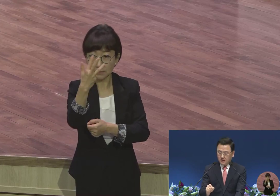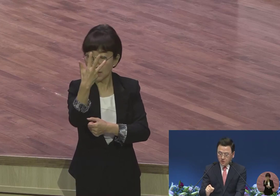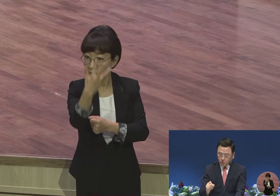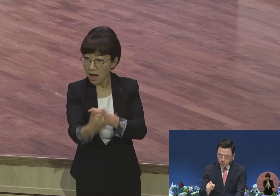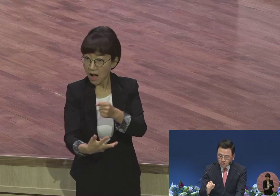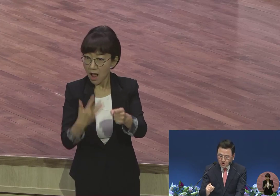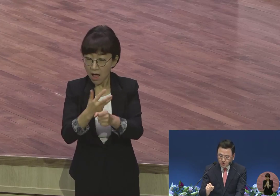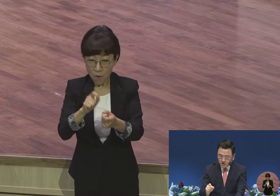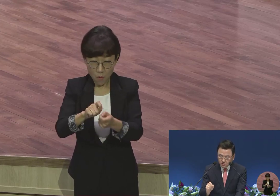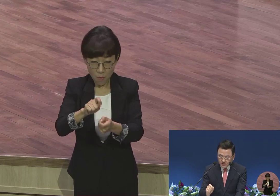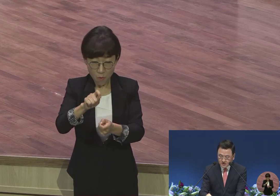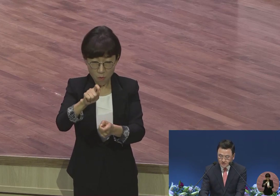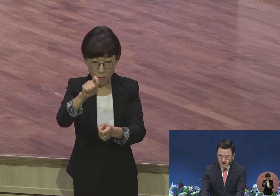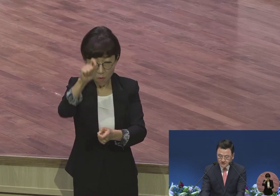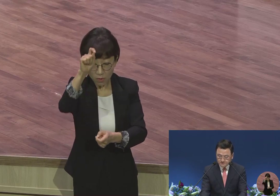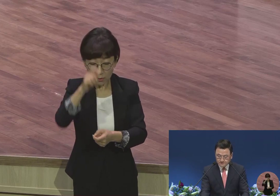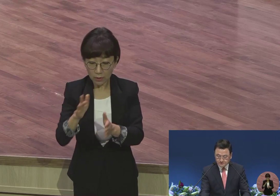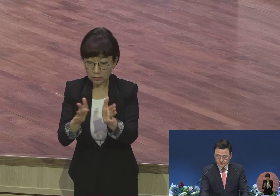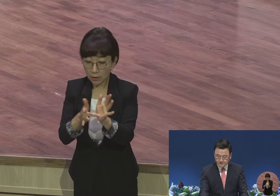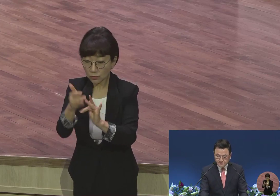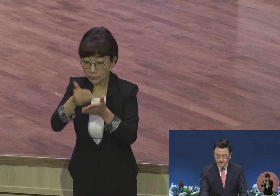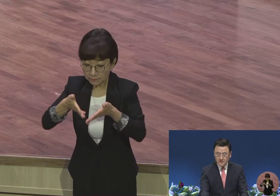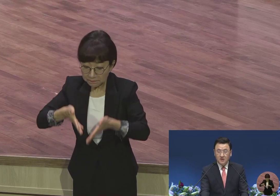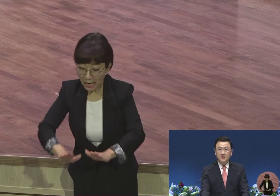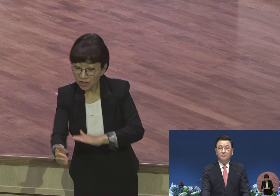병에 고통받고 있는 환자입니다.